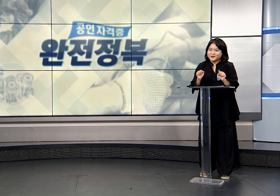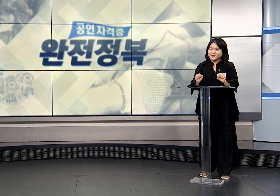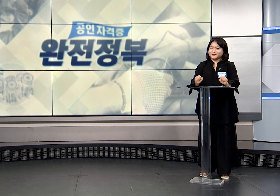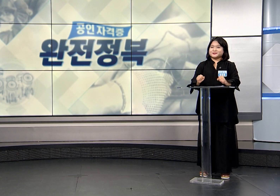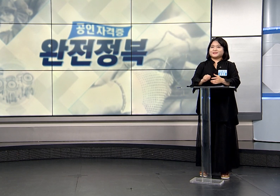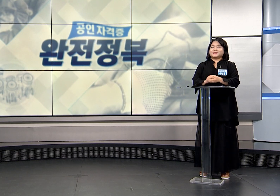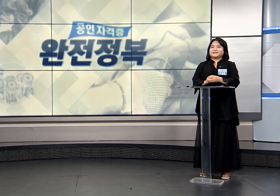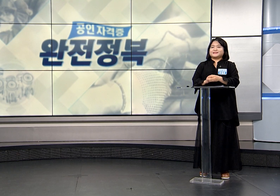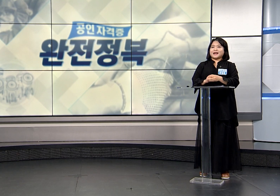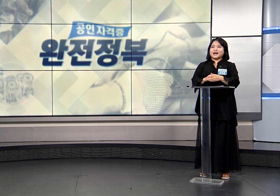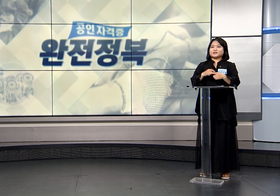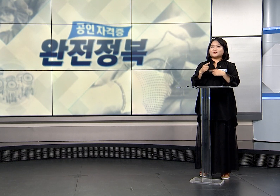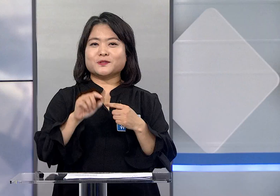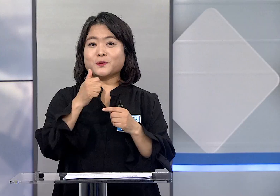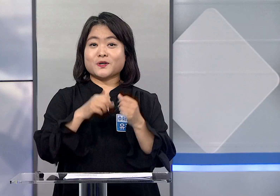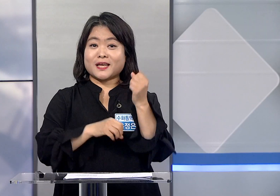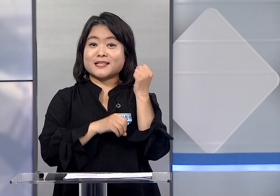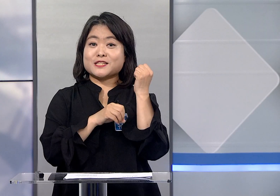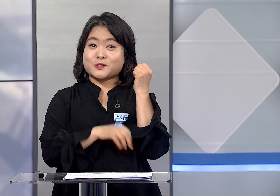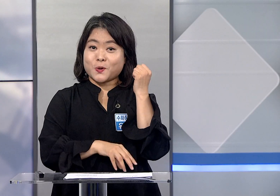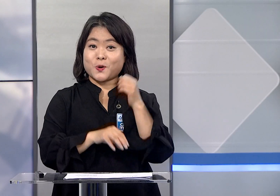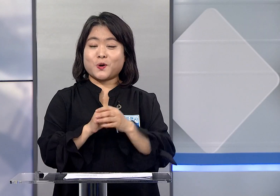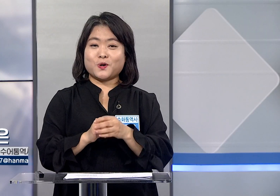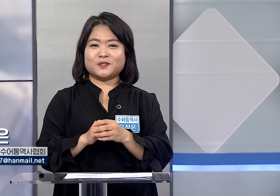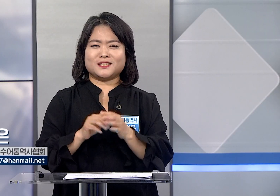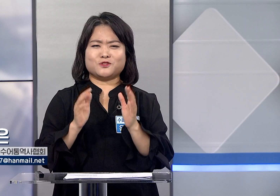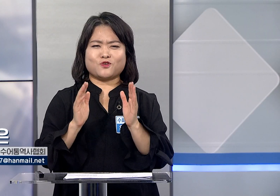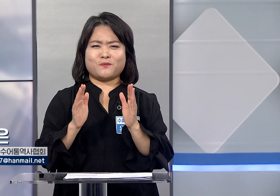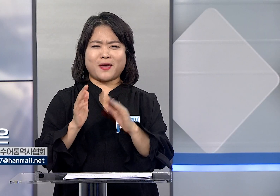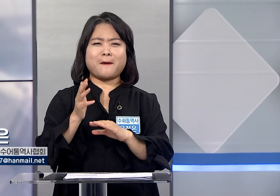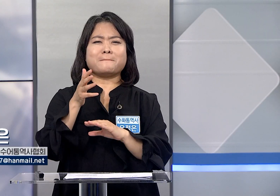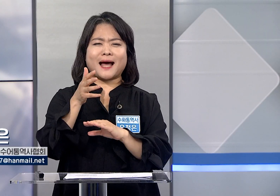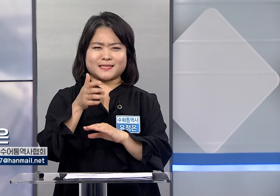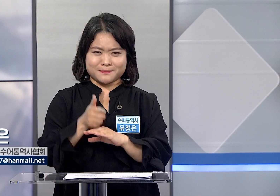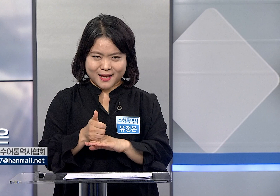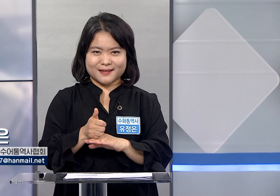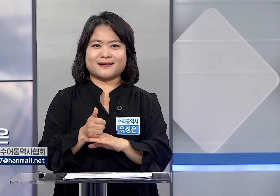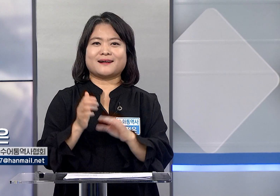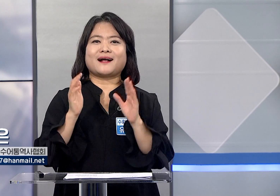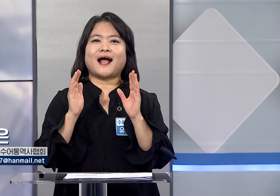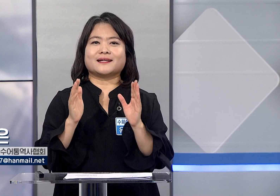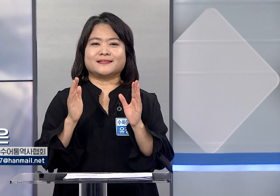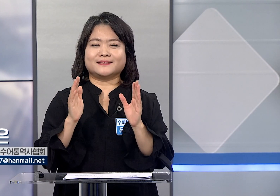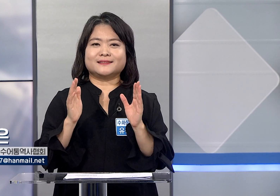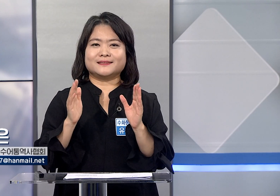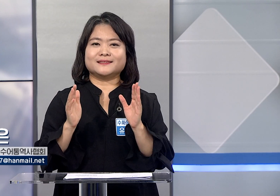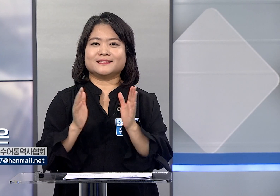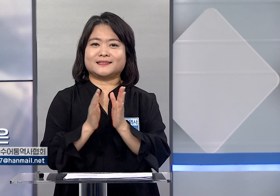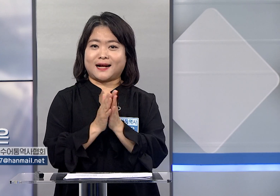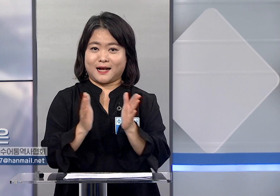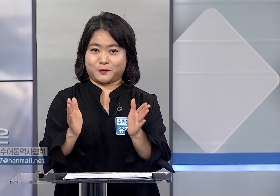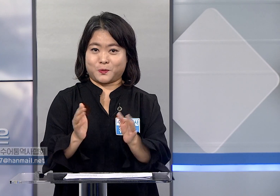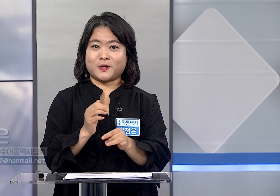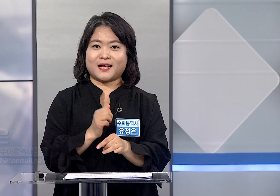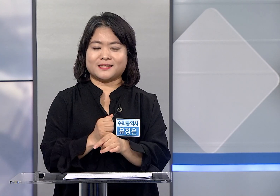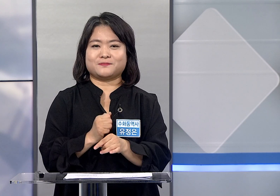안녕하세요. 자, 수화통역의 기초 이 수업의 마지막 강의를 시작하도록